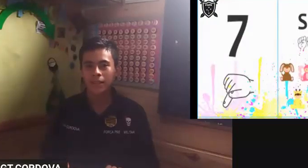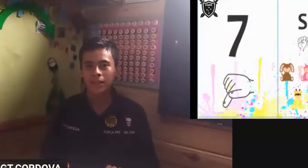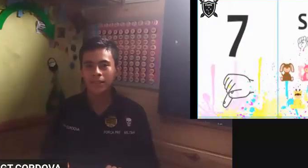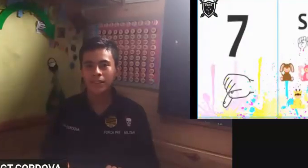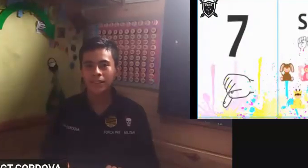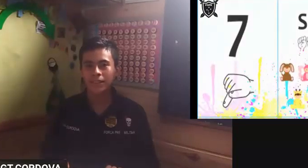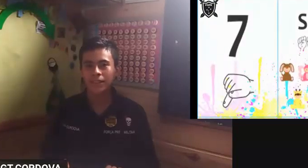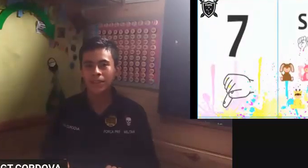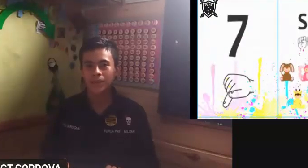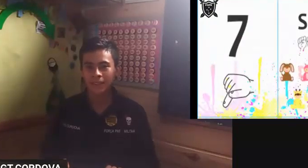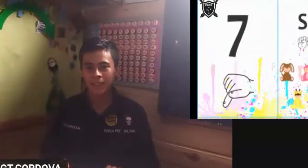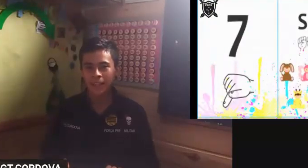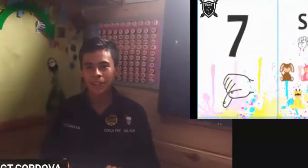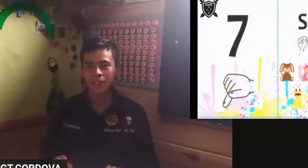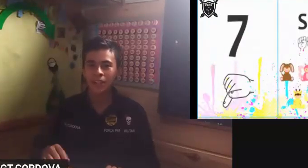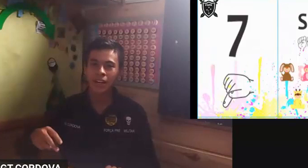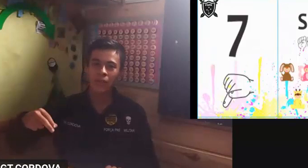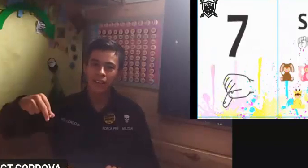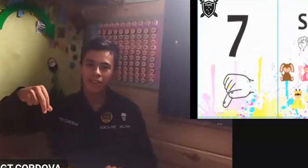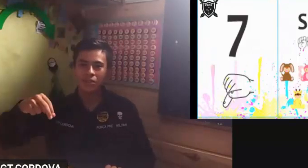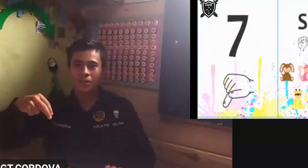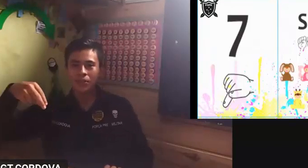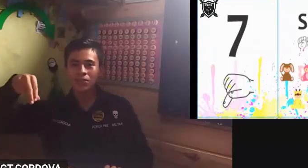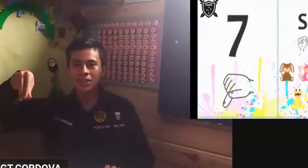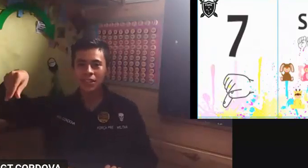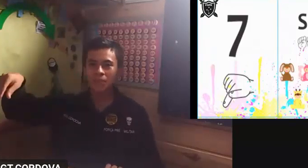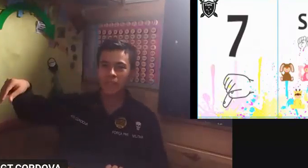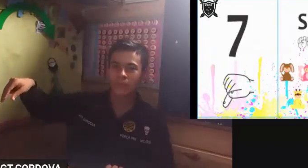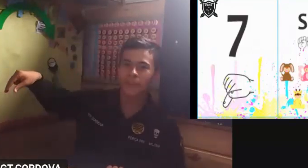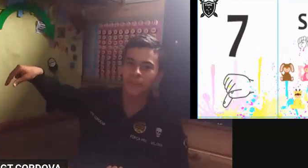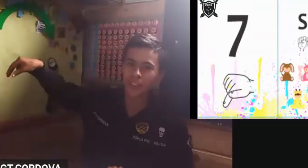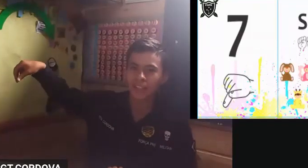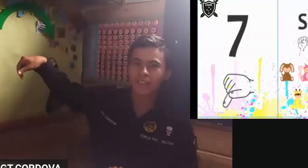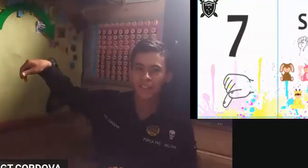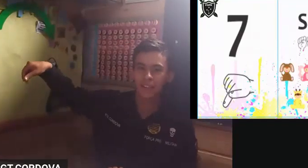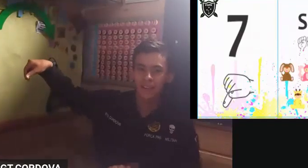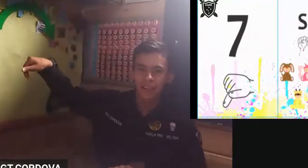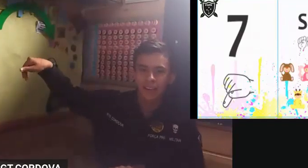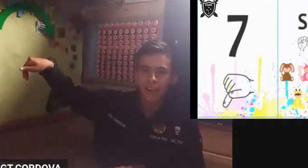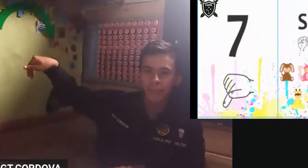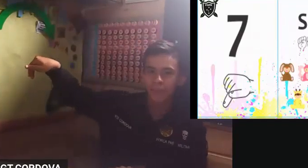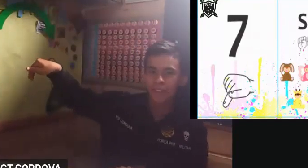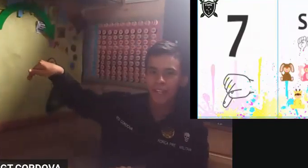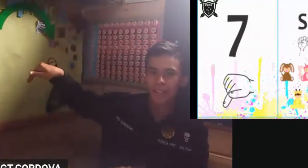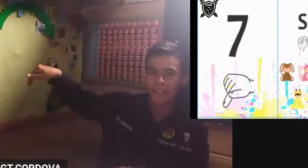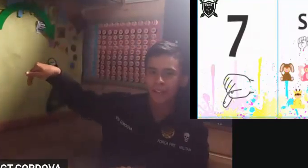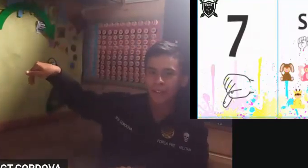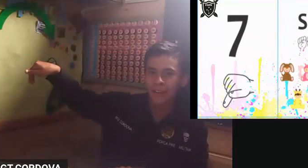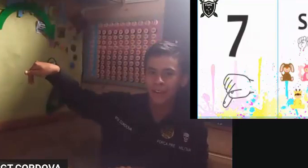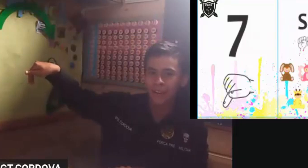Então, Sérgio, o 7 é quase como se fosse um 7 mesmo. Ó. Ele está assim, ó, a mão virada. Ó,